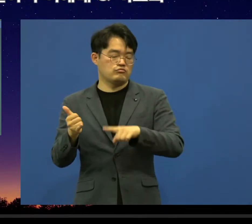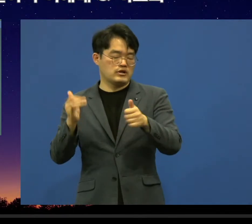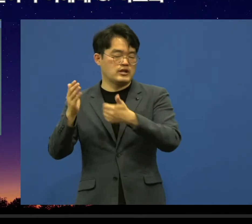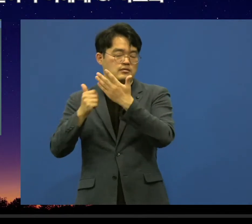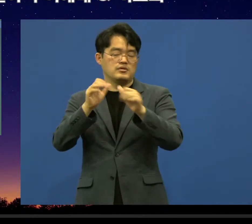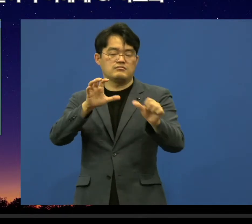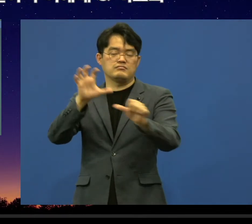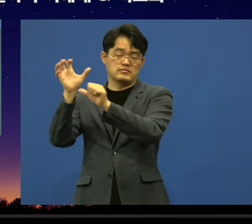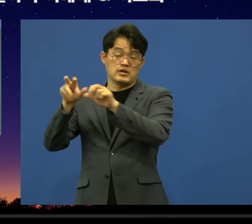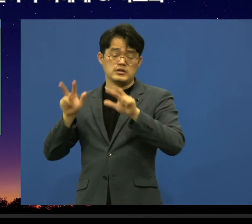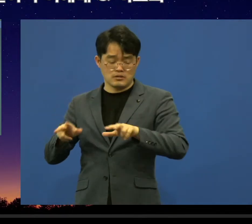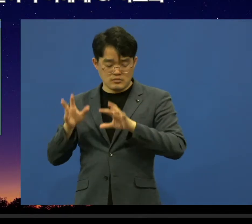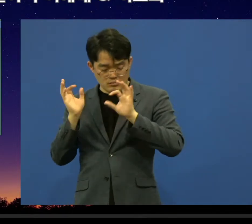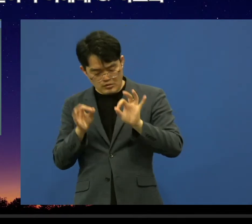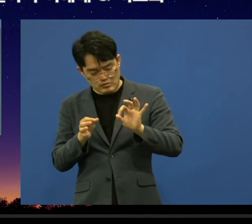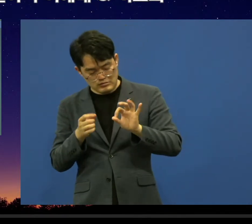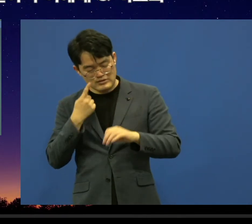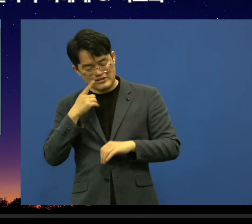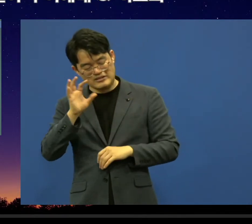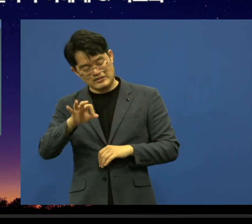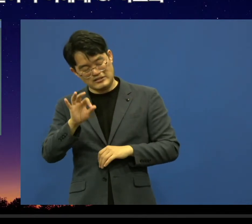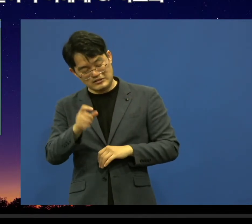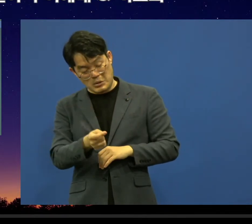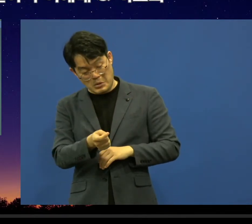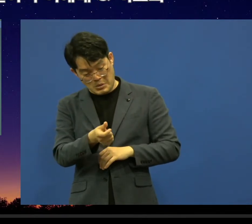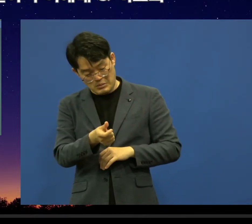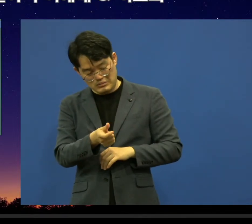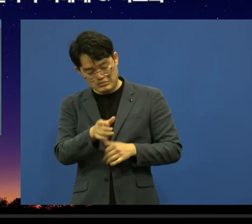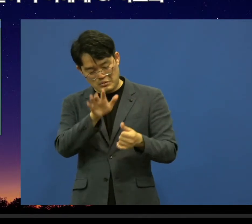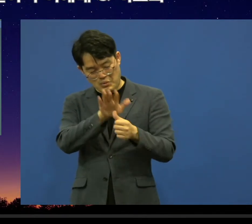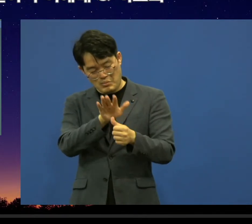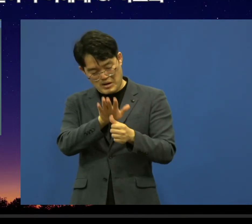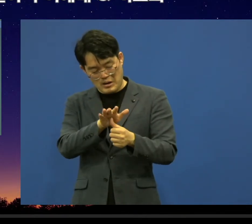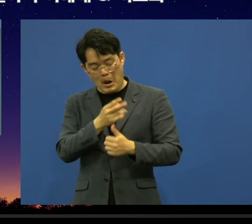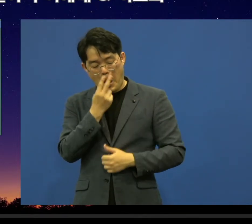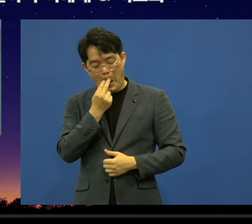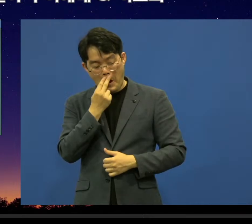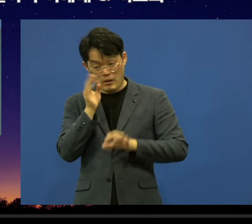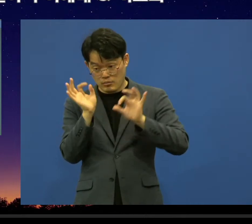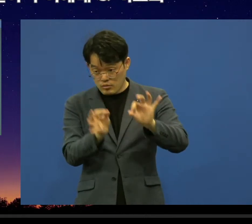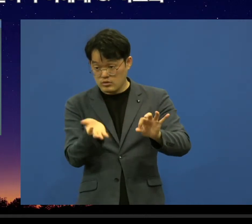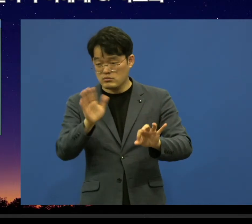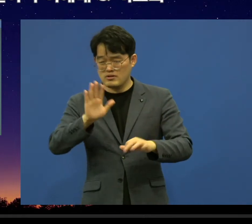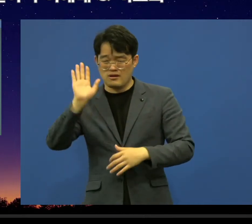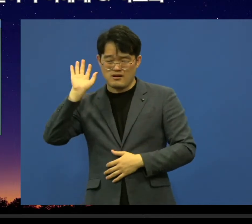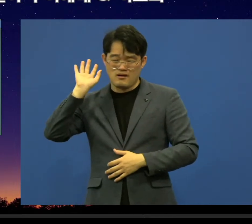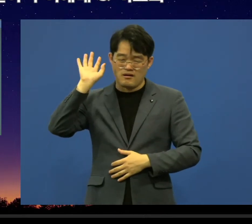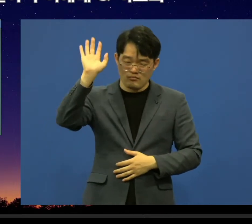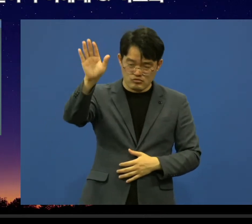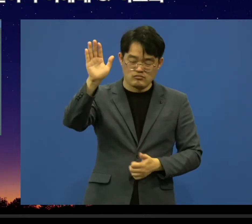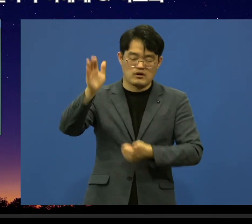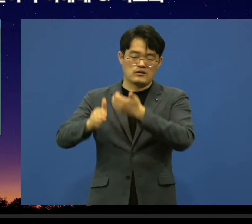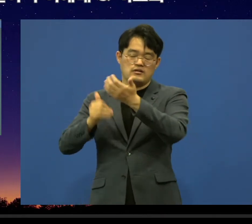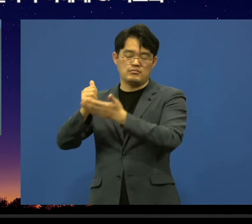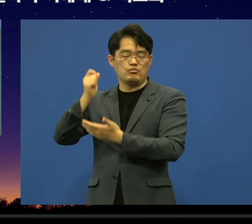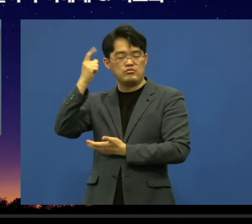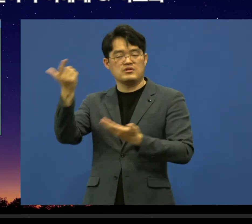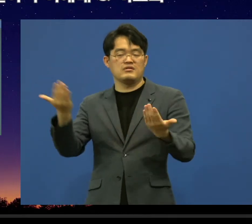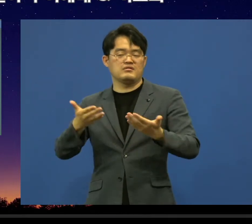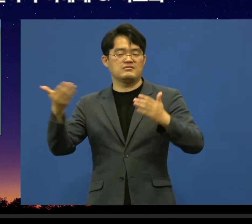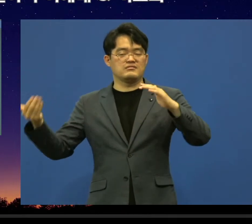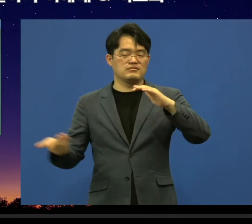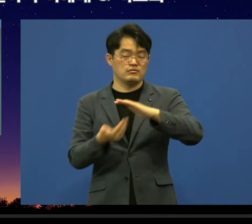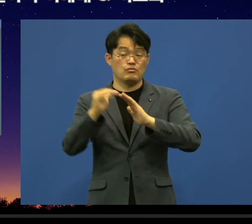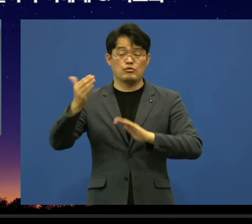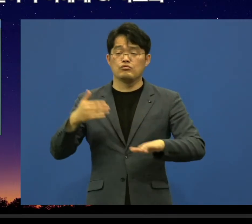지금은 연약해 보이지만 저 아이들이 이 나라와 민족을 위해 어떤 일을 할지, 어떤 위대한 일을 할지 우리는 가늠할 수